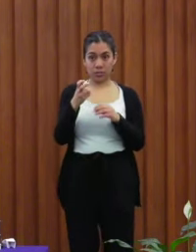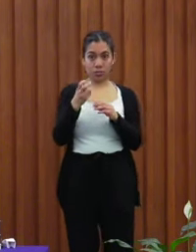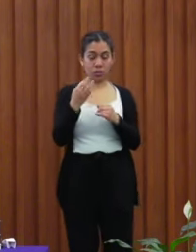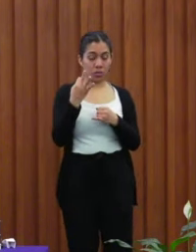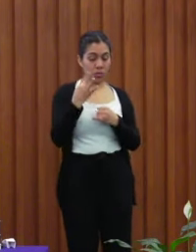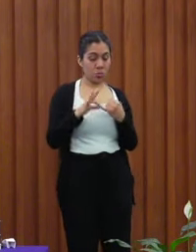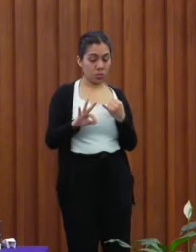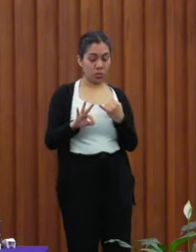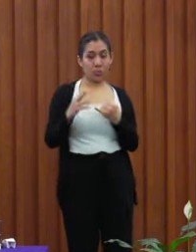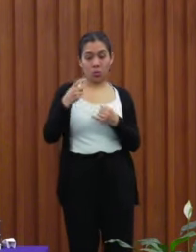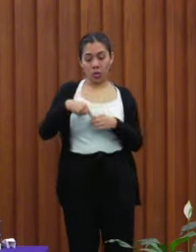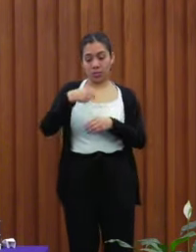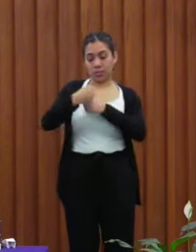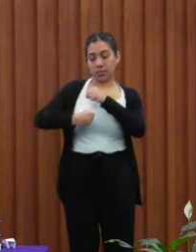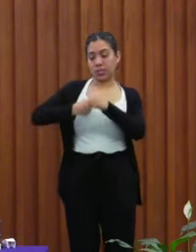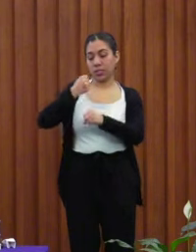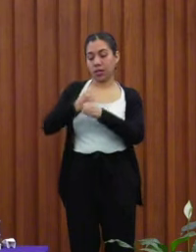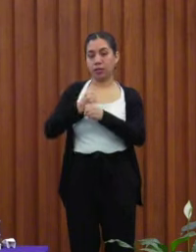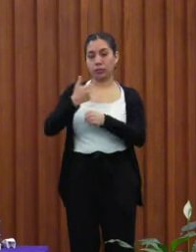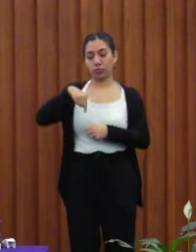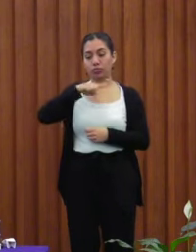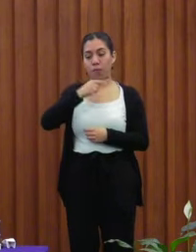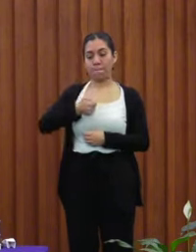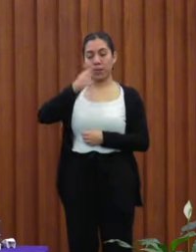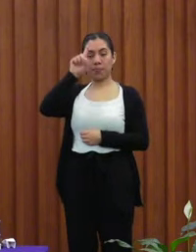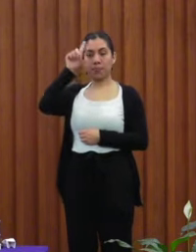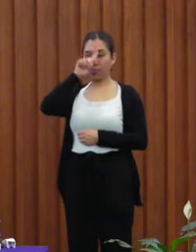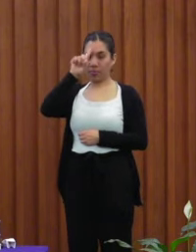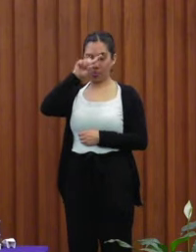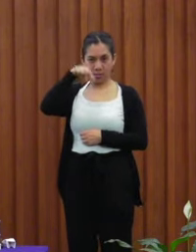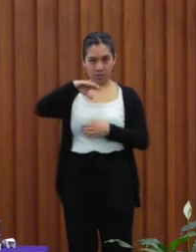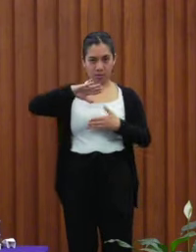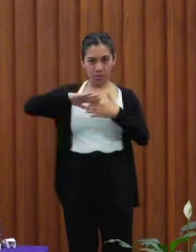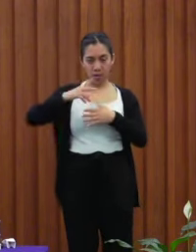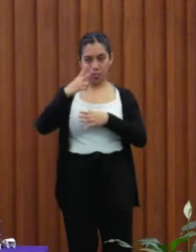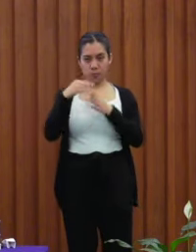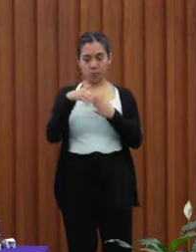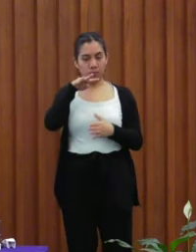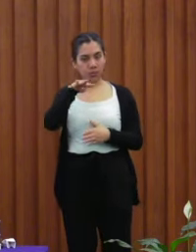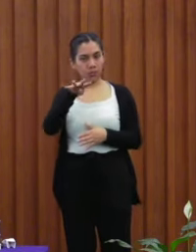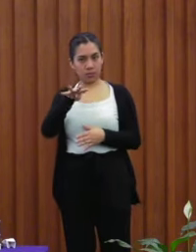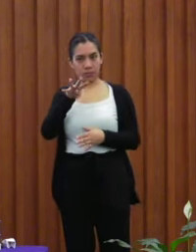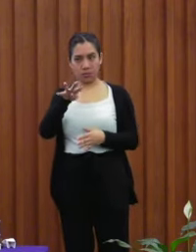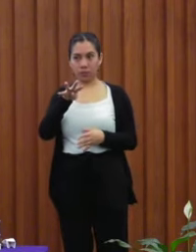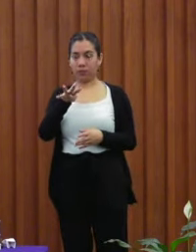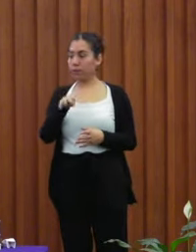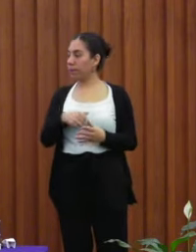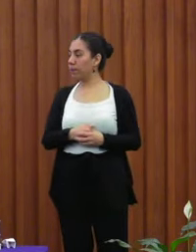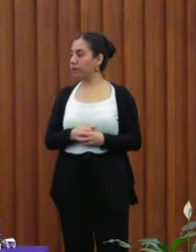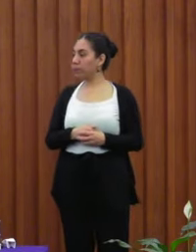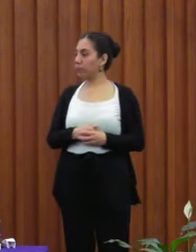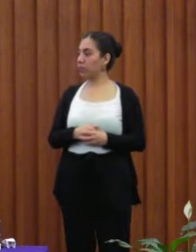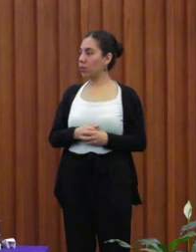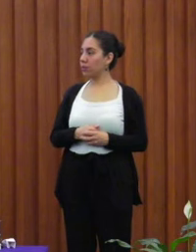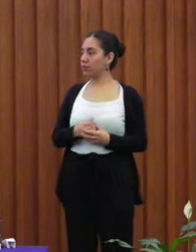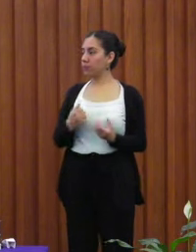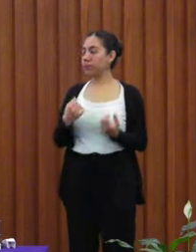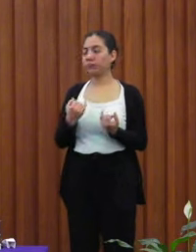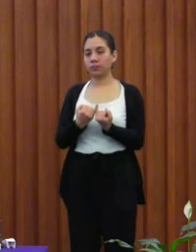este año hemos emitido la primera recomendación de la Comisión del 2019 y se refiere, como lo mencionó Alejandro,